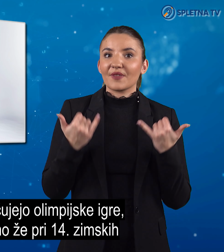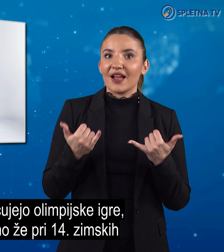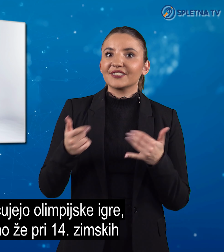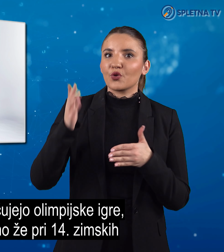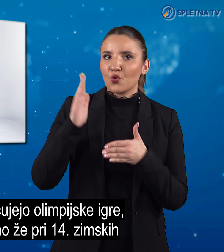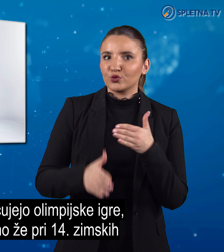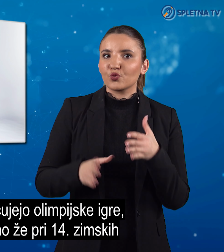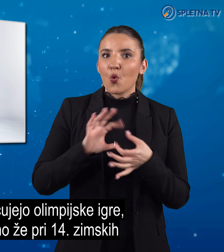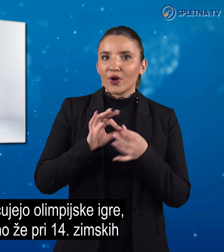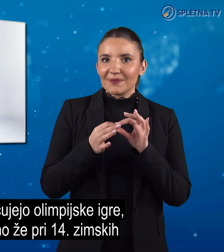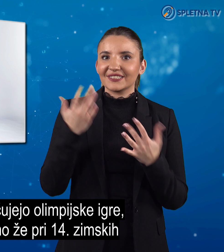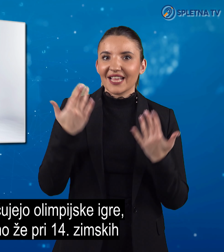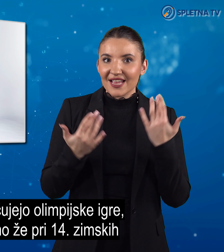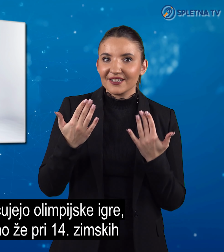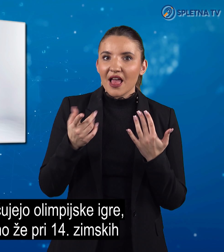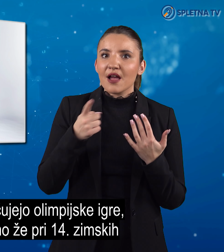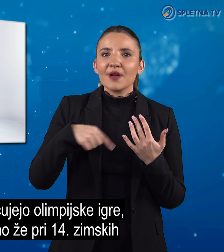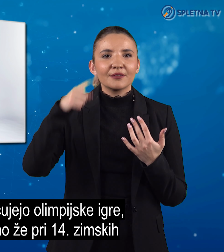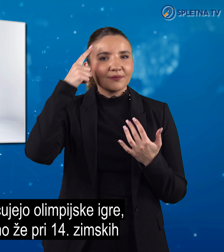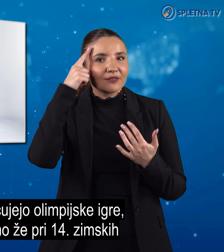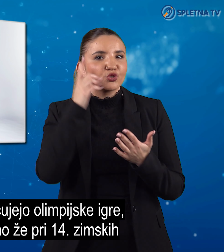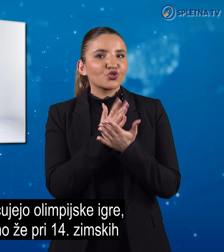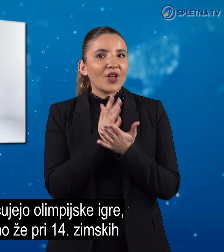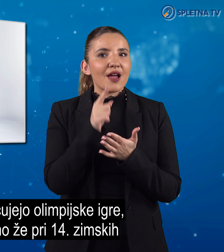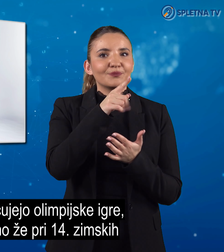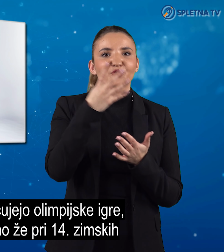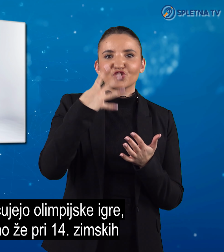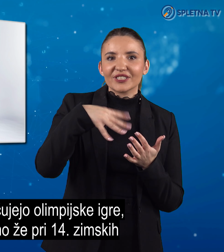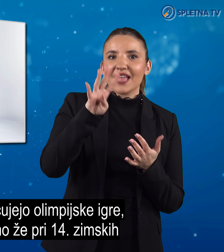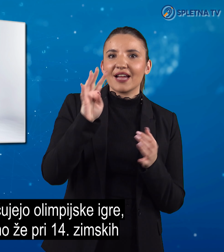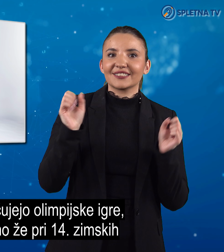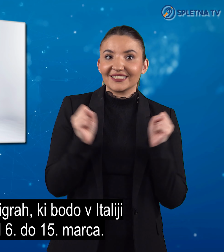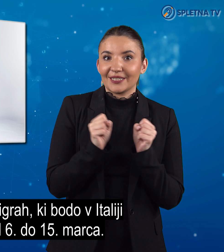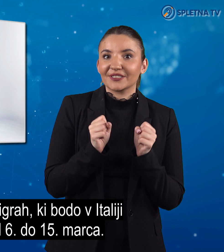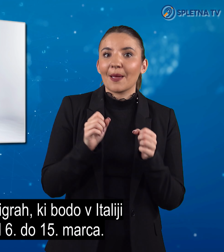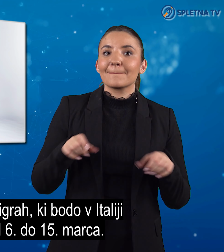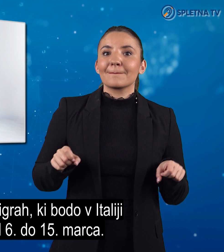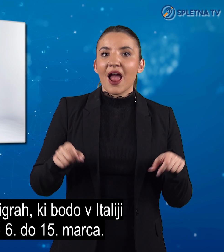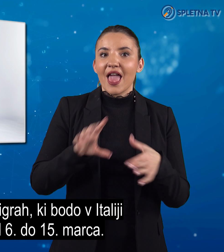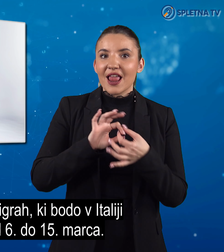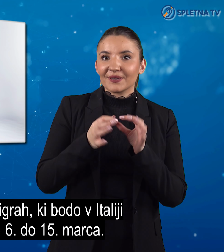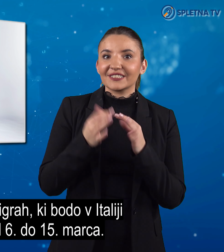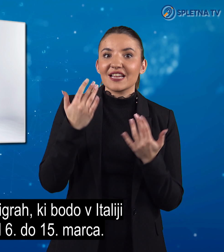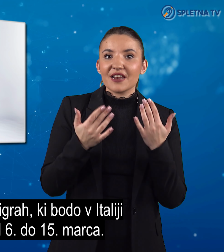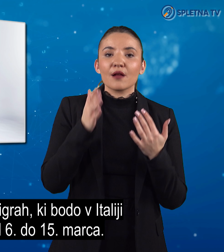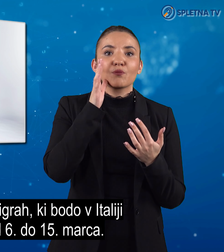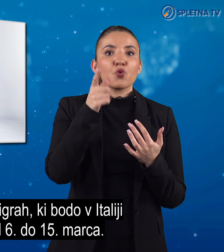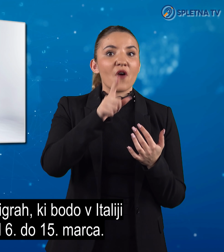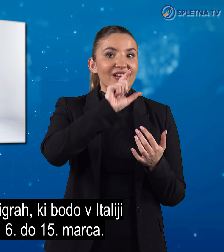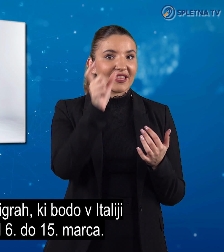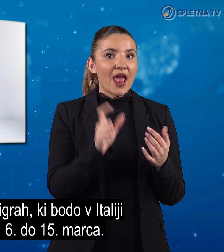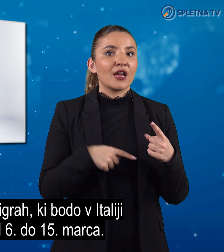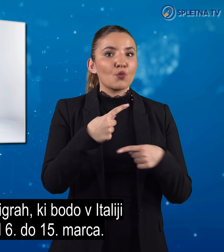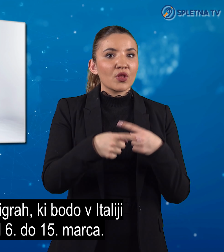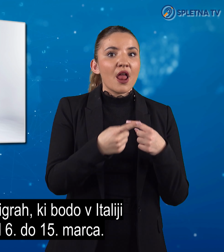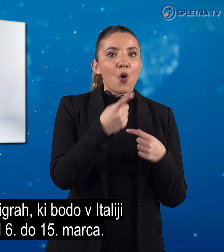Danes se končujejo olimpijske igre, a z mislimi smo že pri 14 zimskih paralimpijskih igrah, ki bodo v Italiji potekale